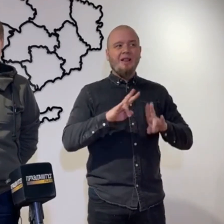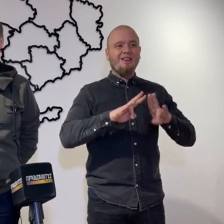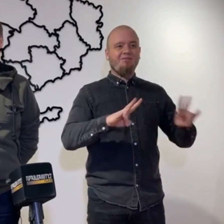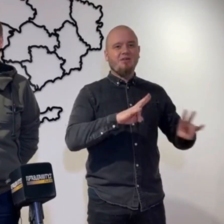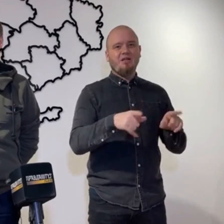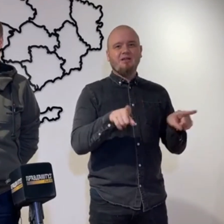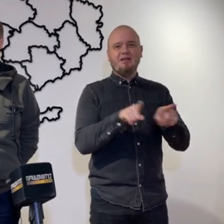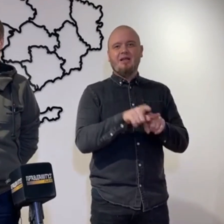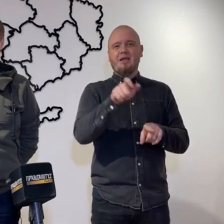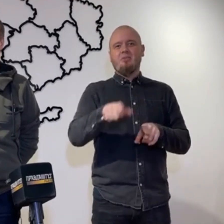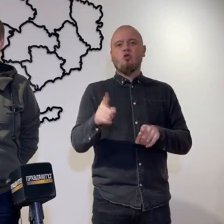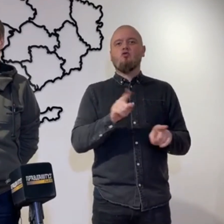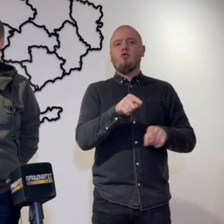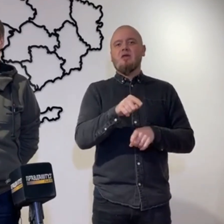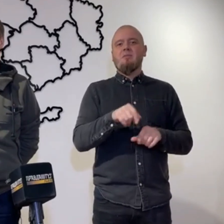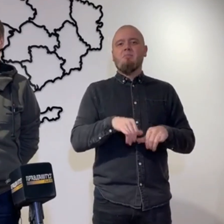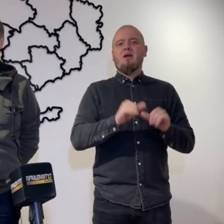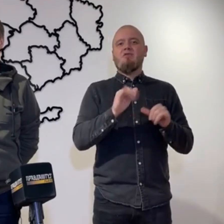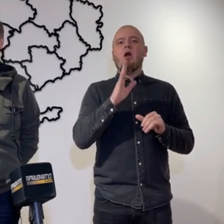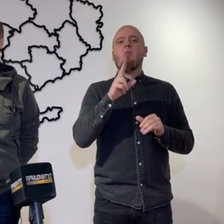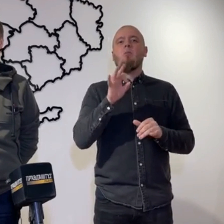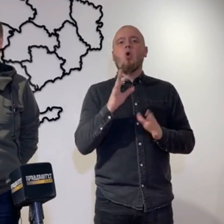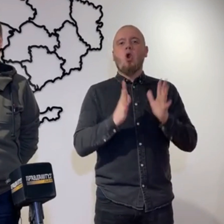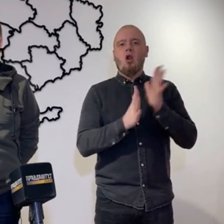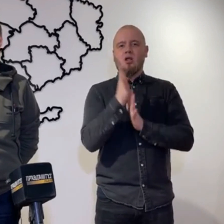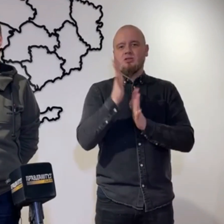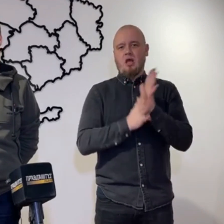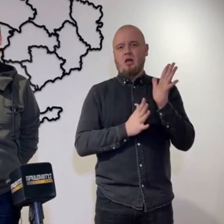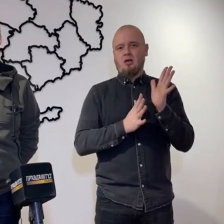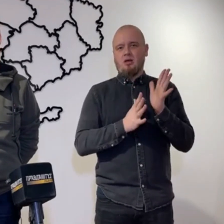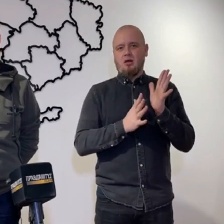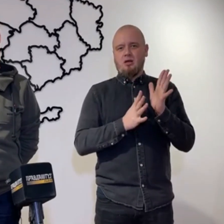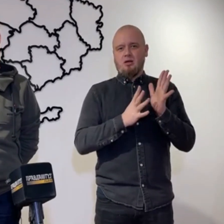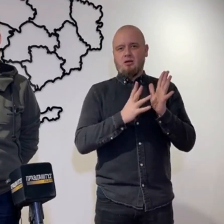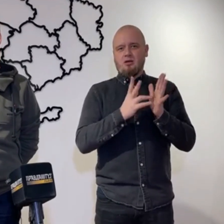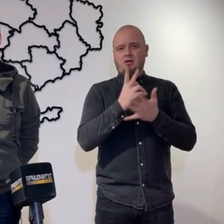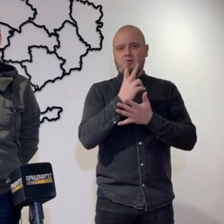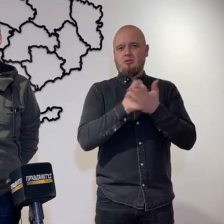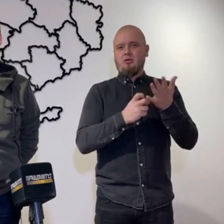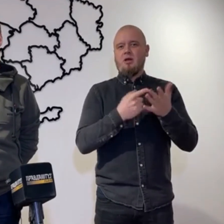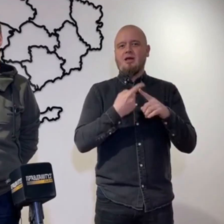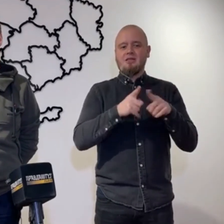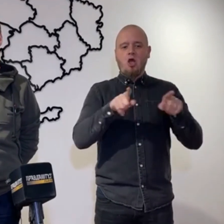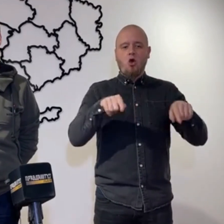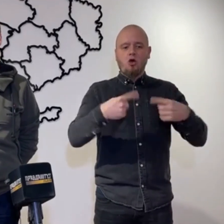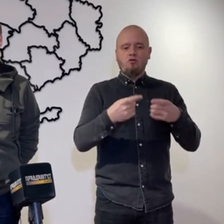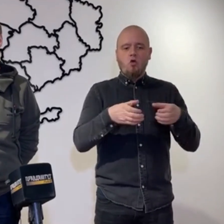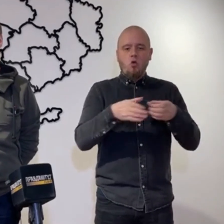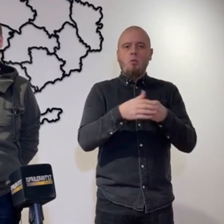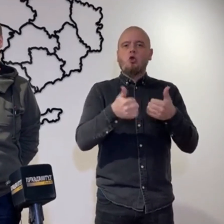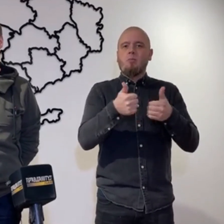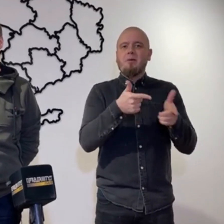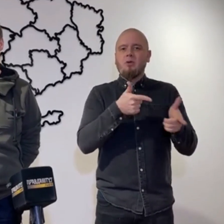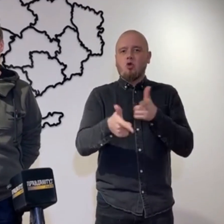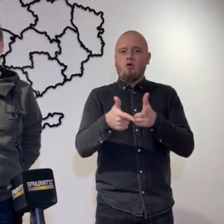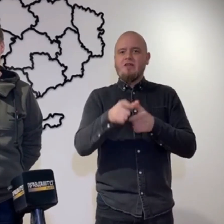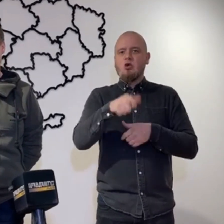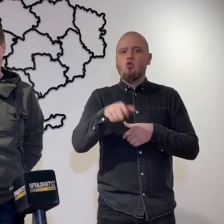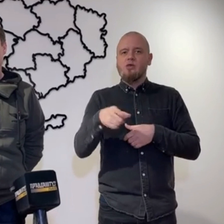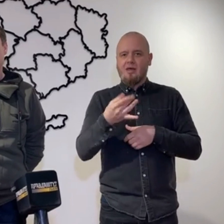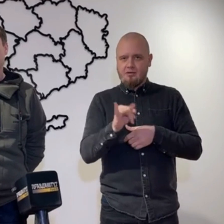Диверсанти – така публіка, що вони переважно по лісах, їх доволі тяжко. Це організовані групи добре підготовлених